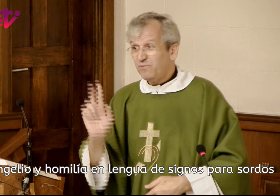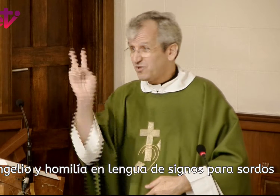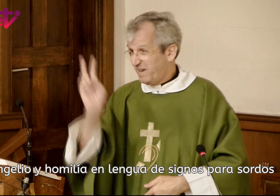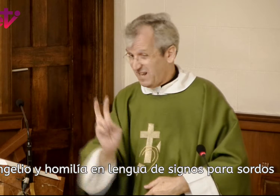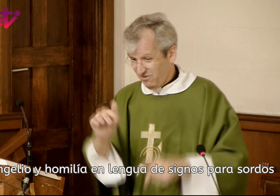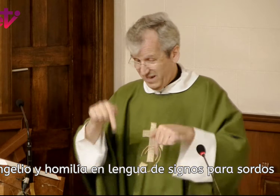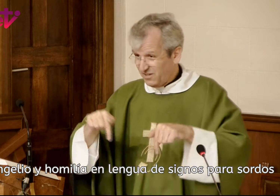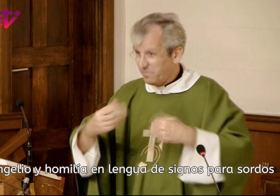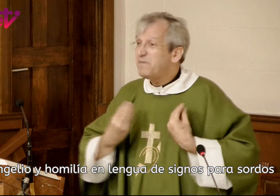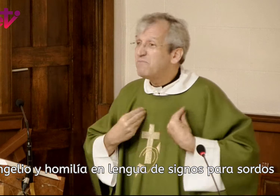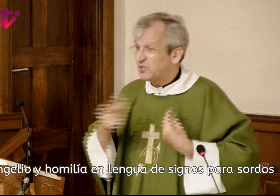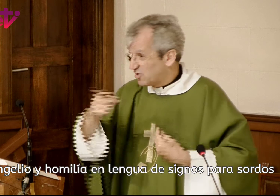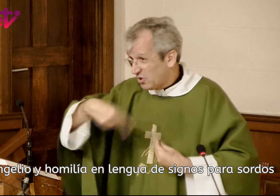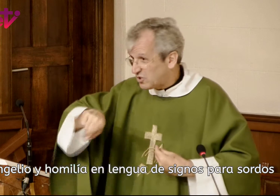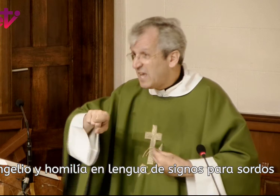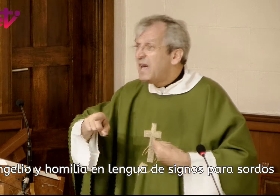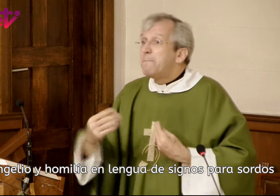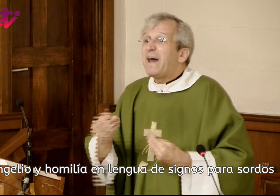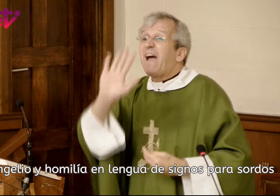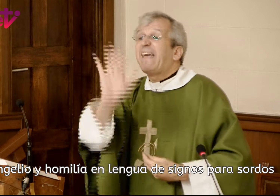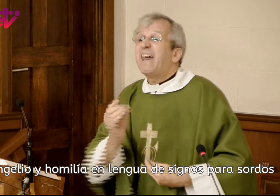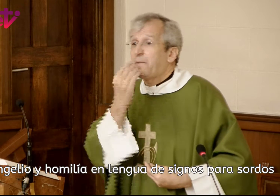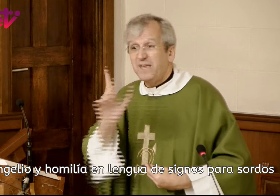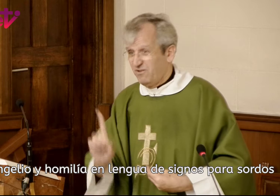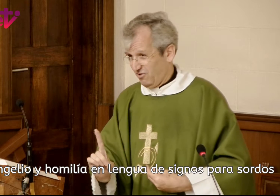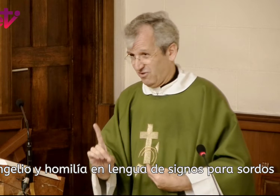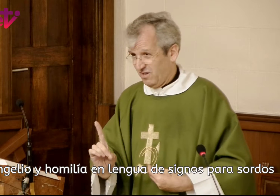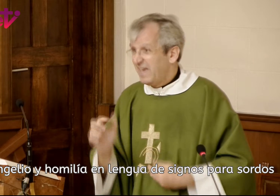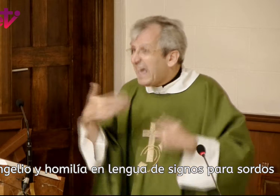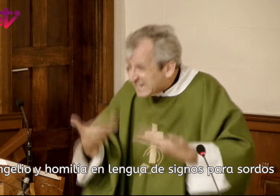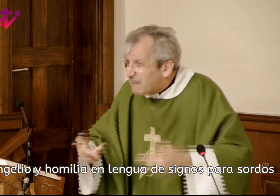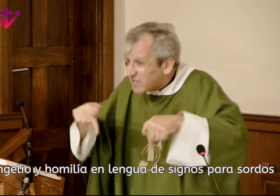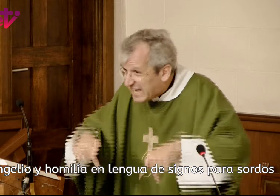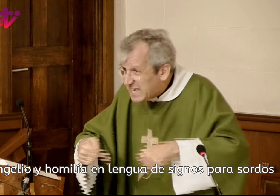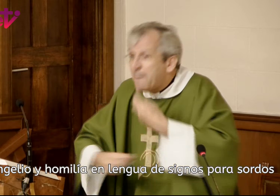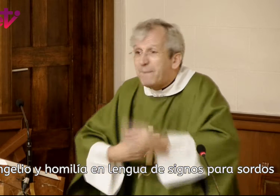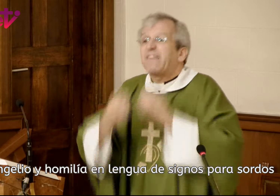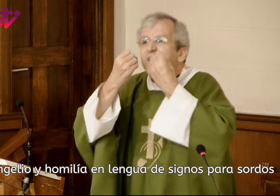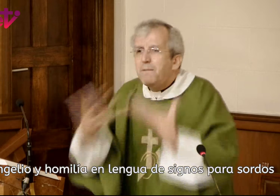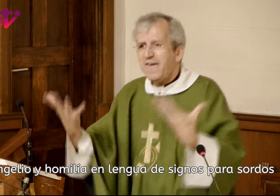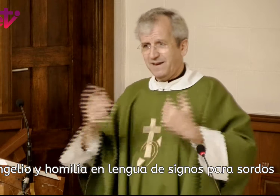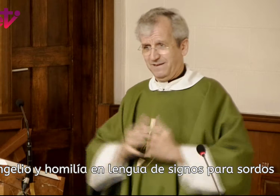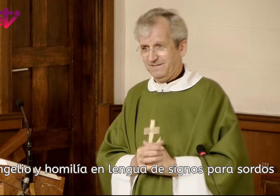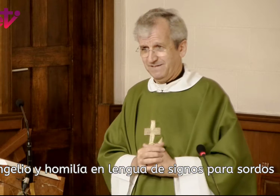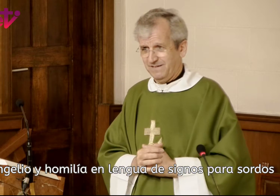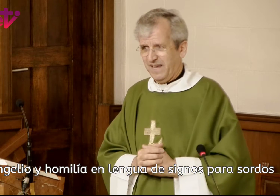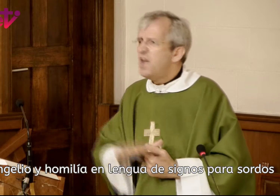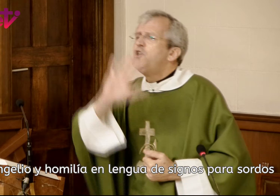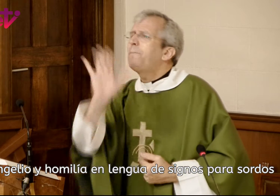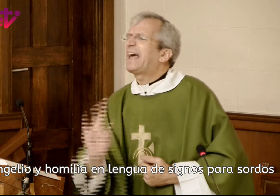hemos venido, no vivimos nosotros para quedar bien, no. Estamos aquí para hacer el bien, no para